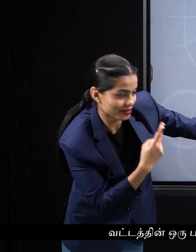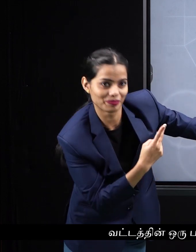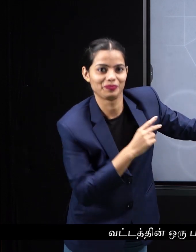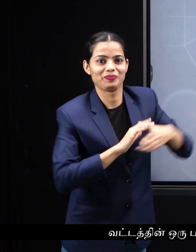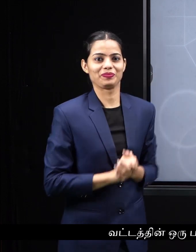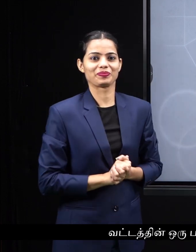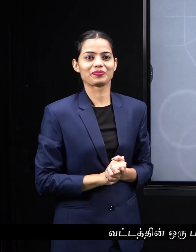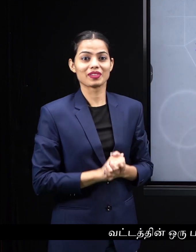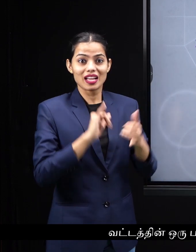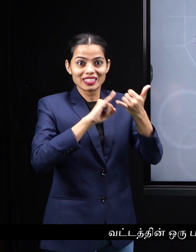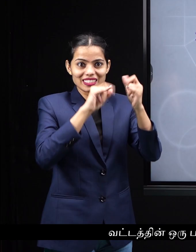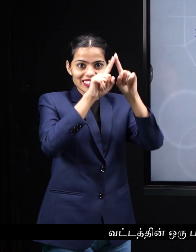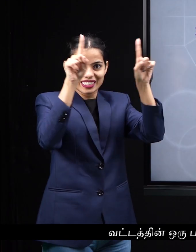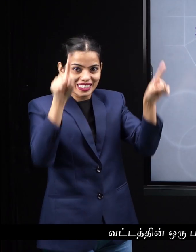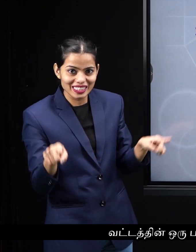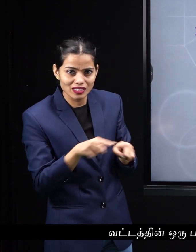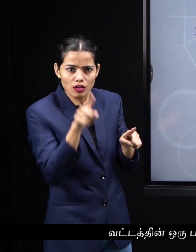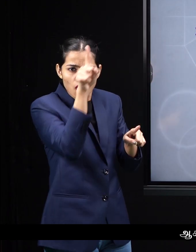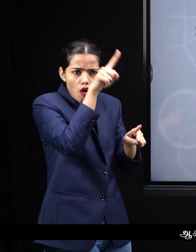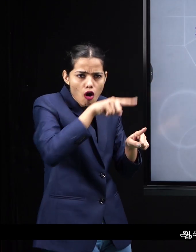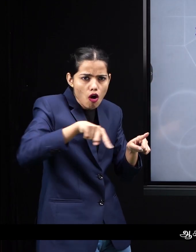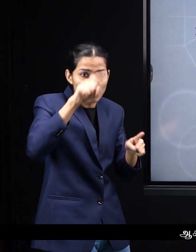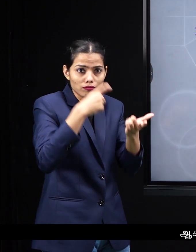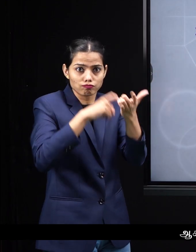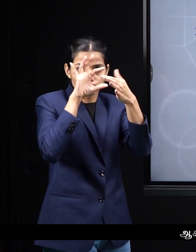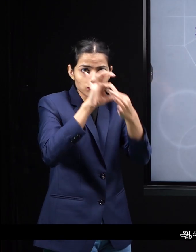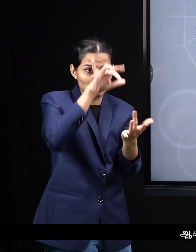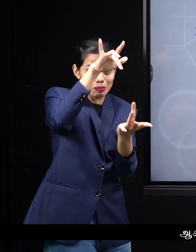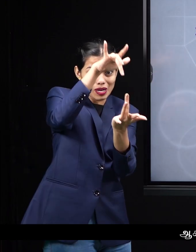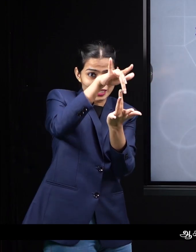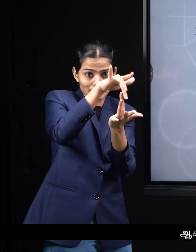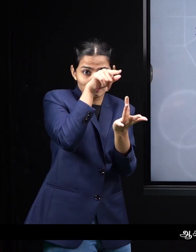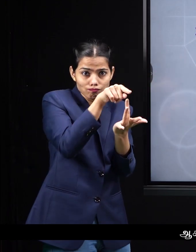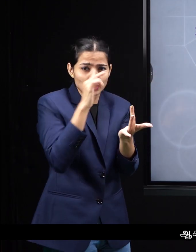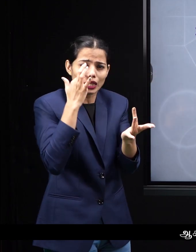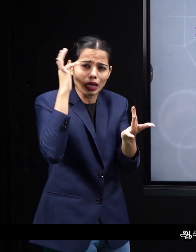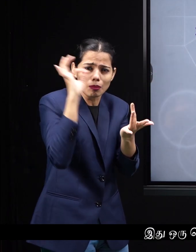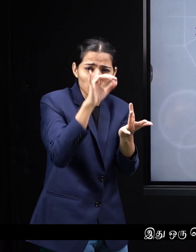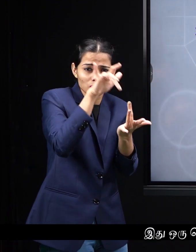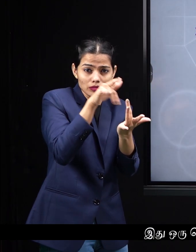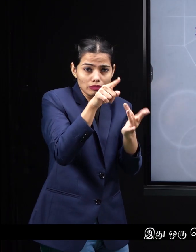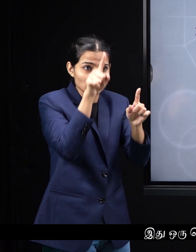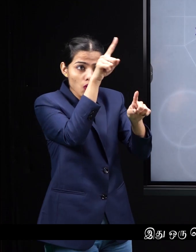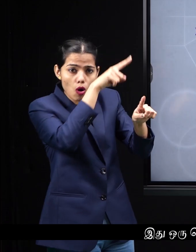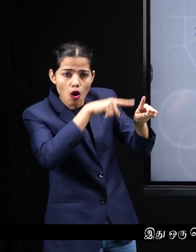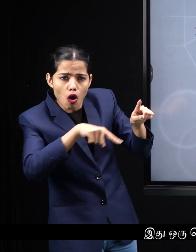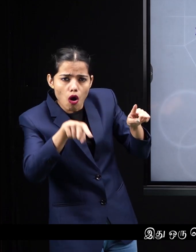வட்டத்தின் ஒரு பகுதி என்பது அதன் வளைவுகள் மற்றும் ஒரு நாண் ஆகியவற்றுக்கு இடையே உள்ள பகுதி. இது ஒரு பெரிய அல்லது